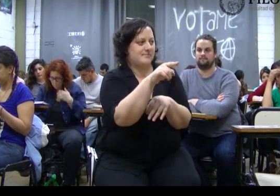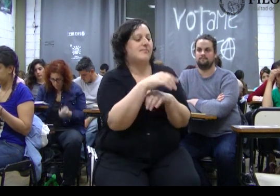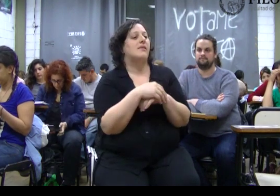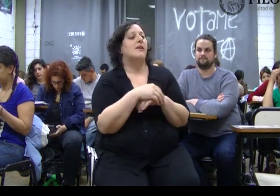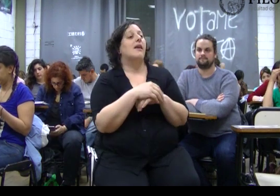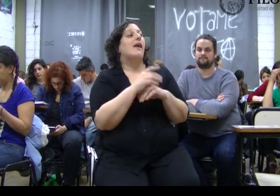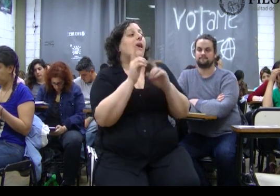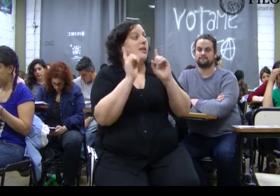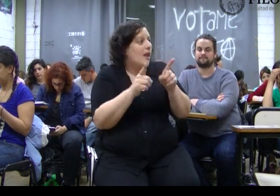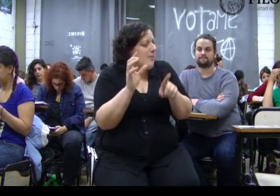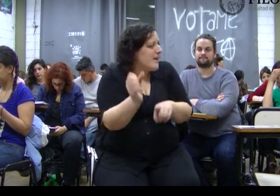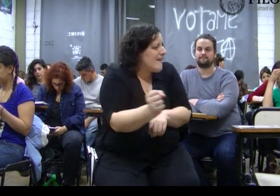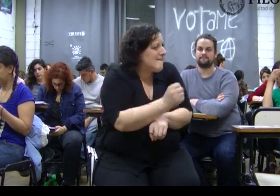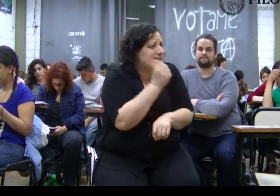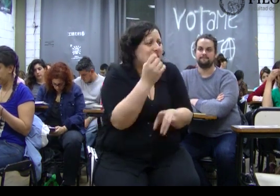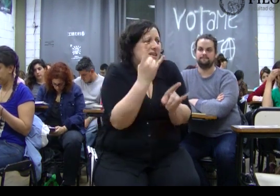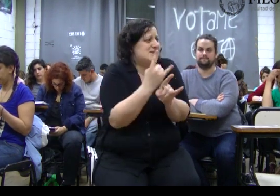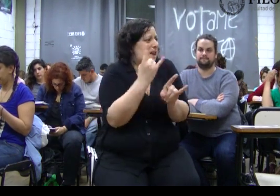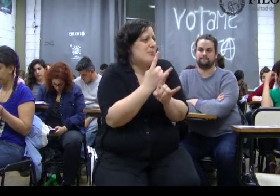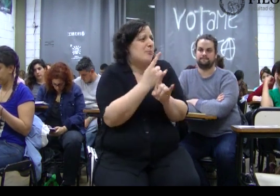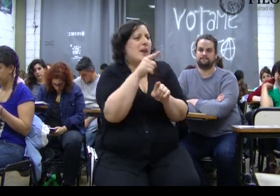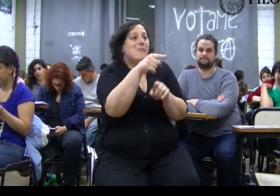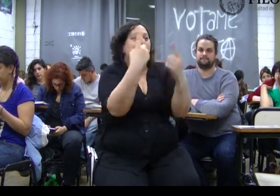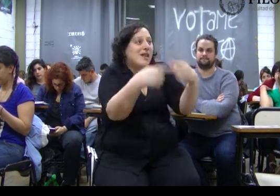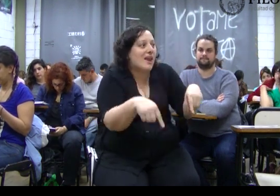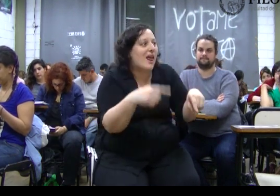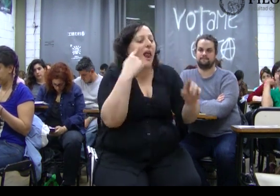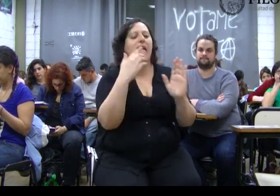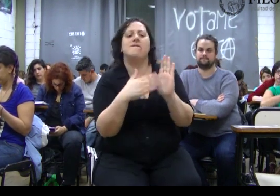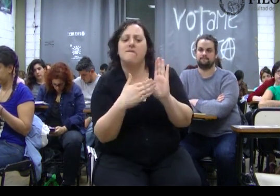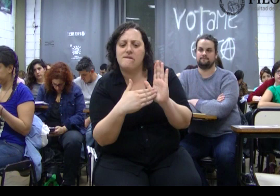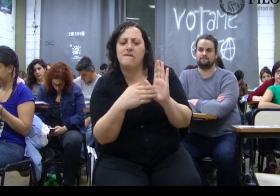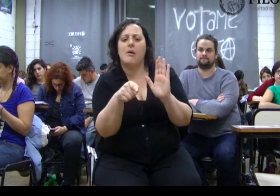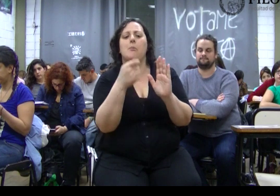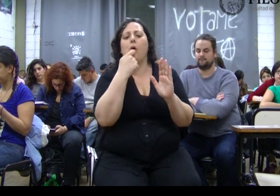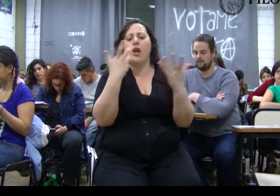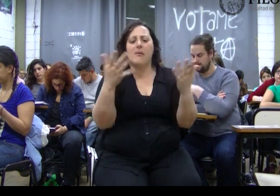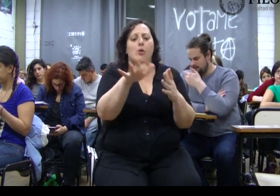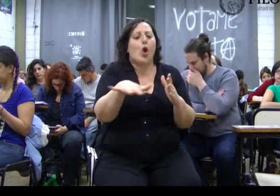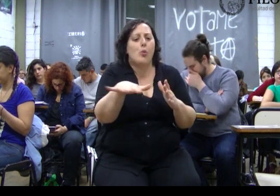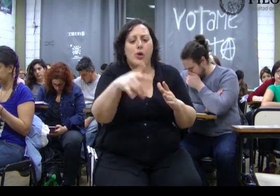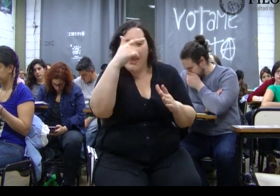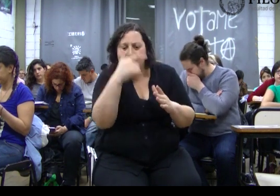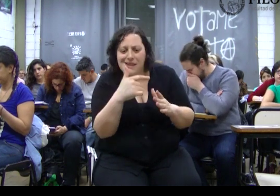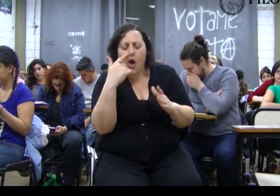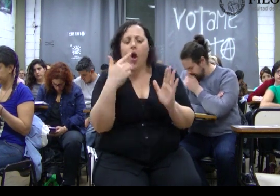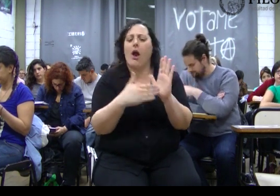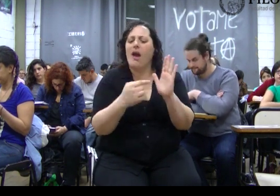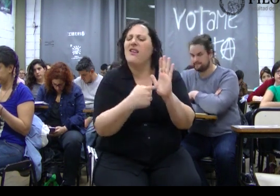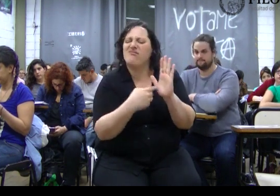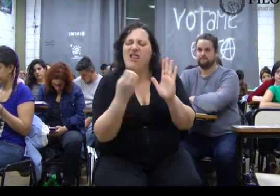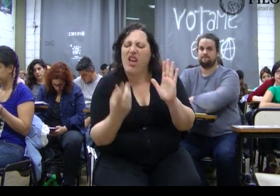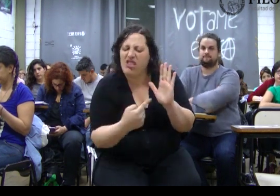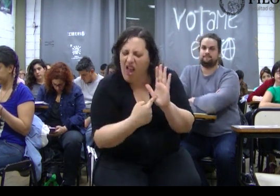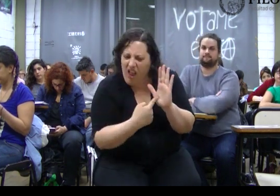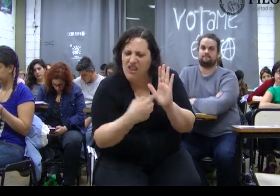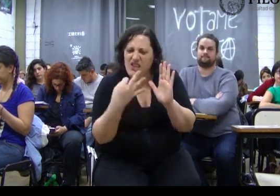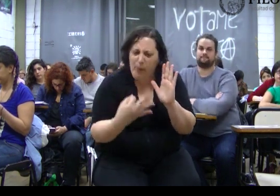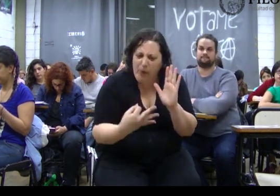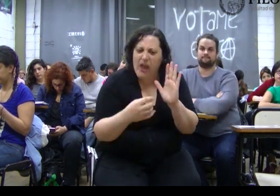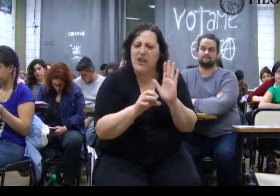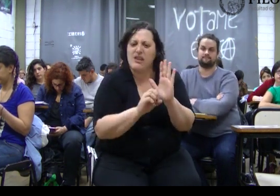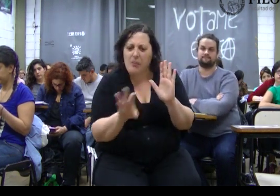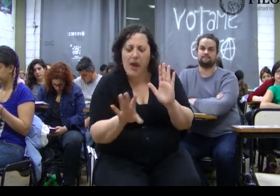validación correspondiente si es o no es pertinente para toda el